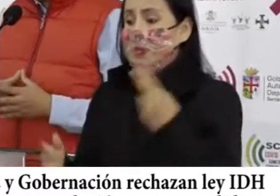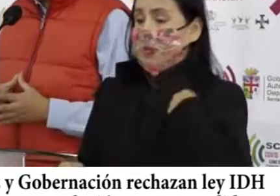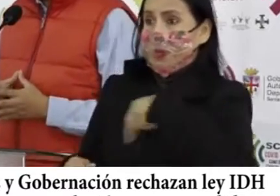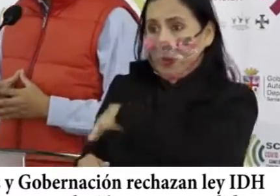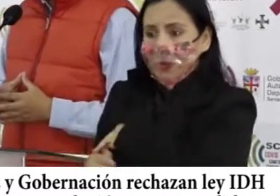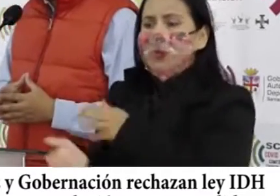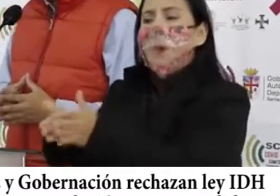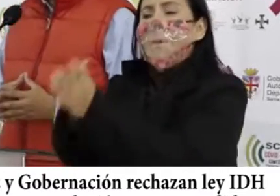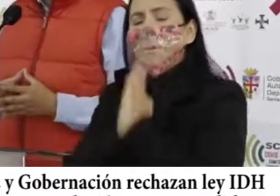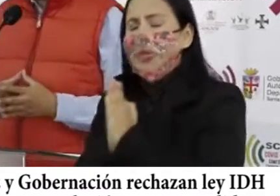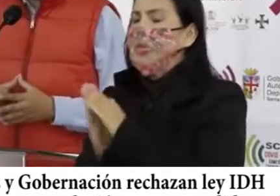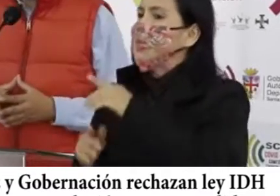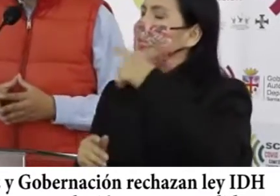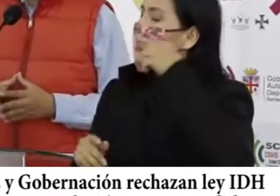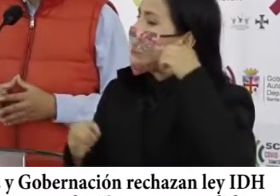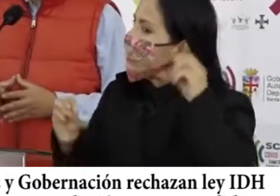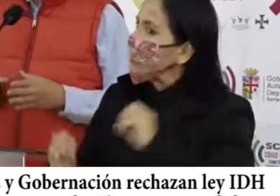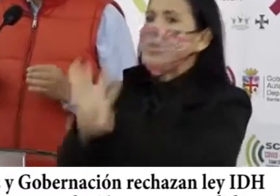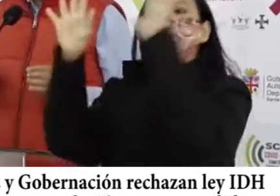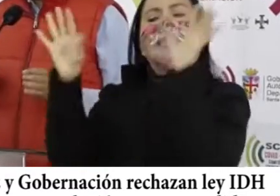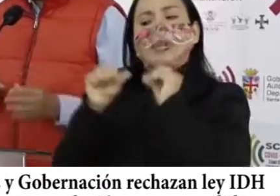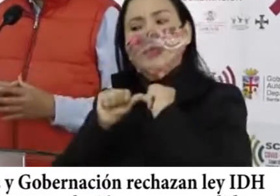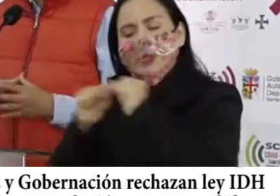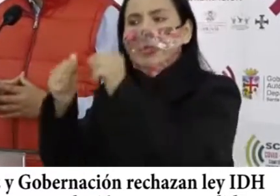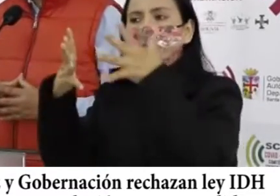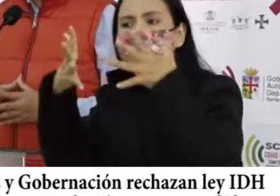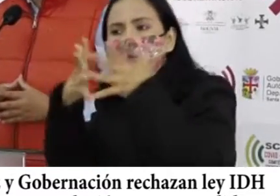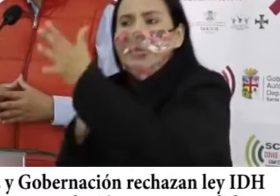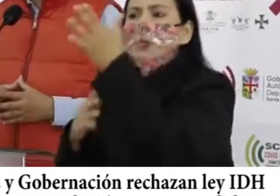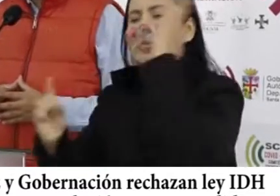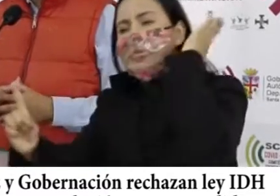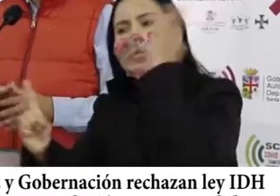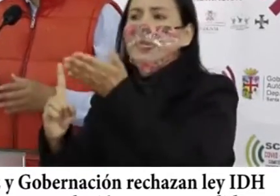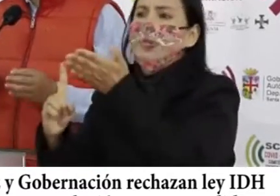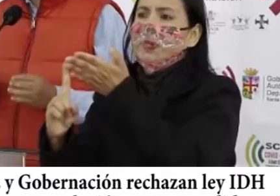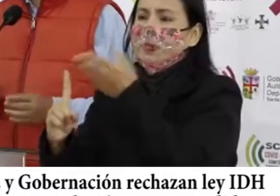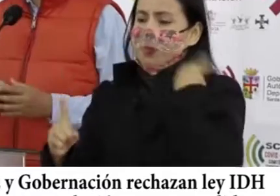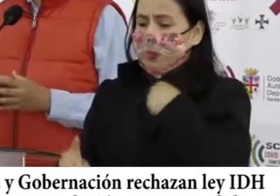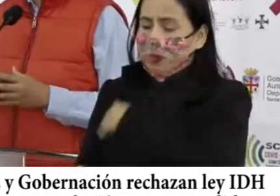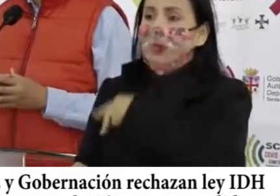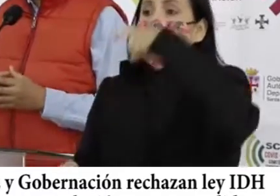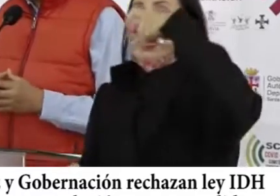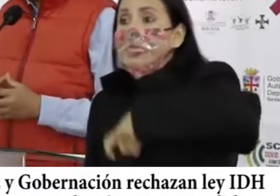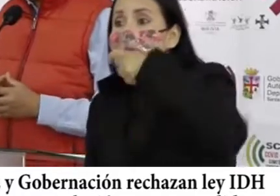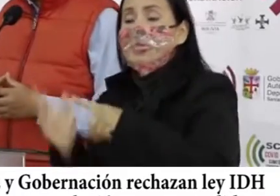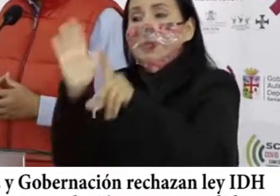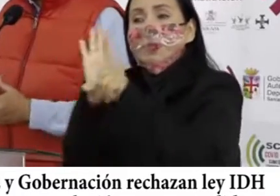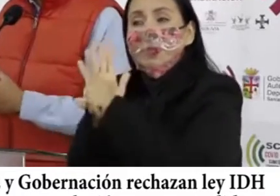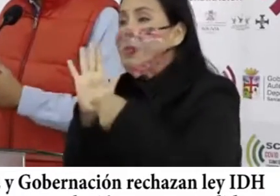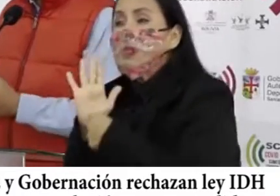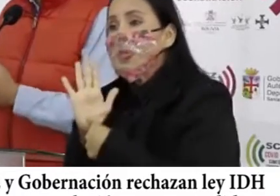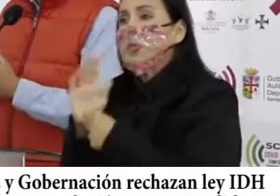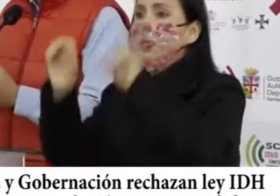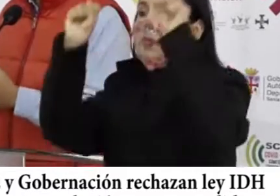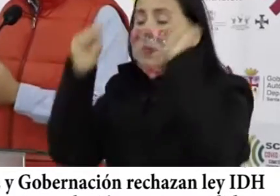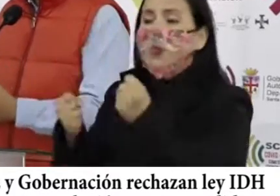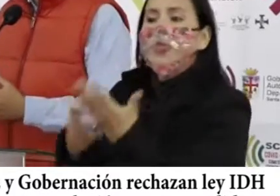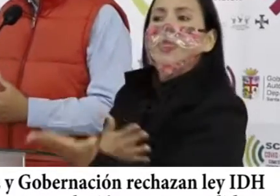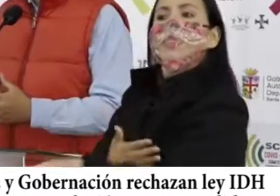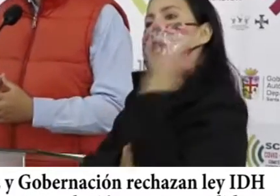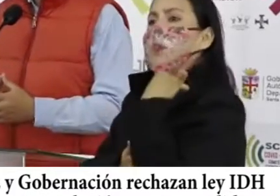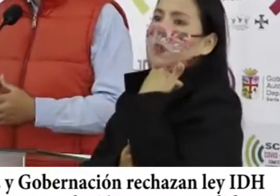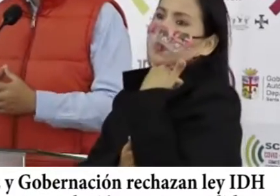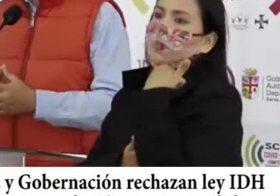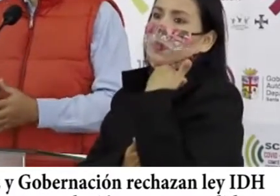Nuestro pedido sigue siendo claro, transparente y directo. Necesitamos una ley que pueda